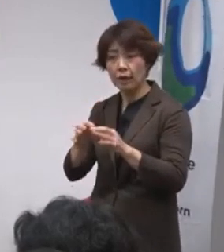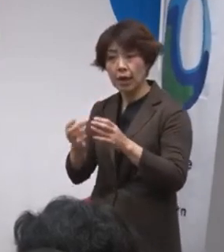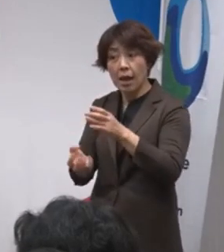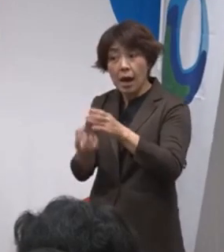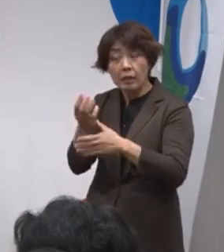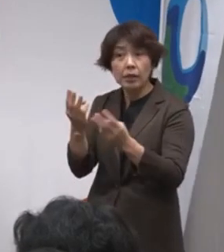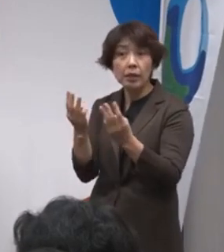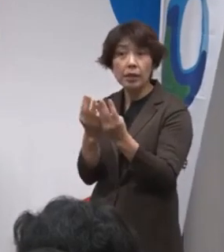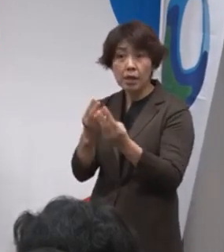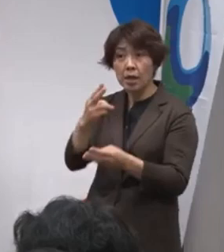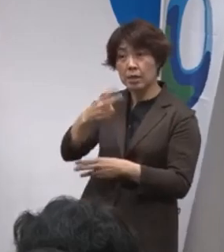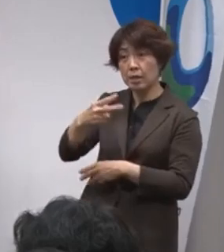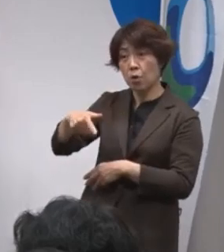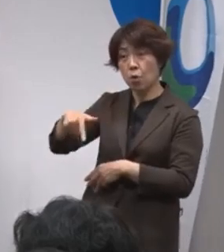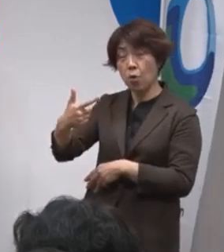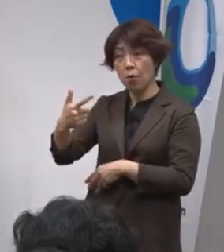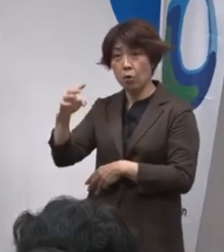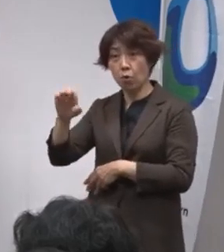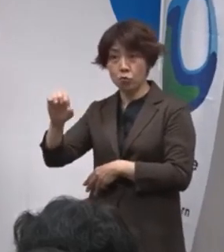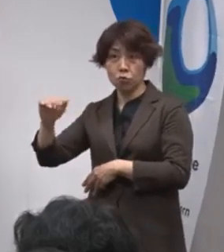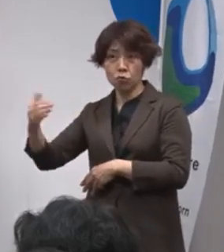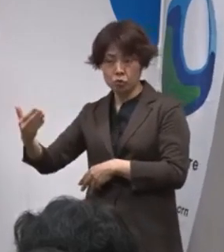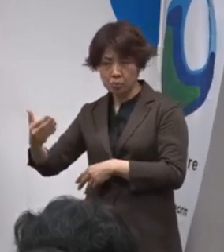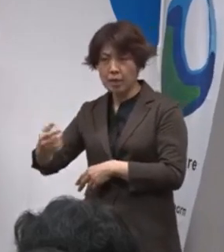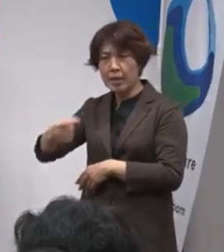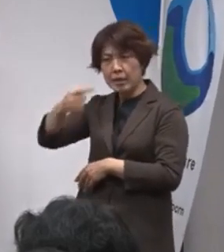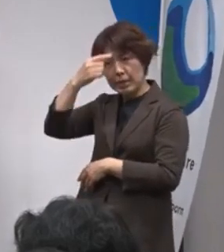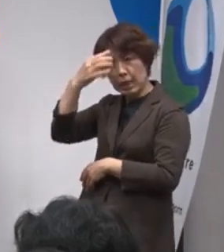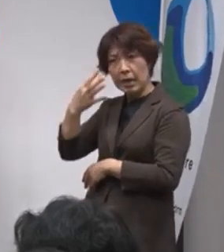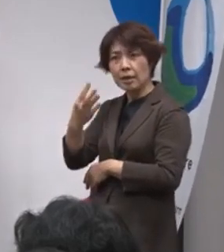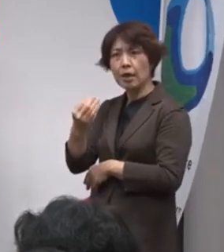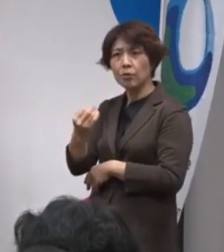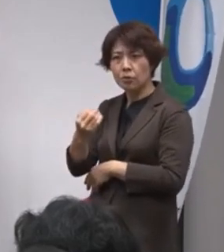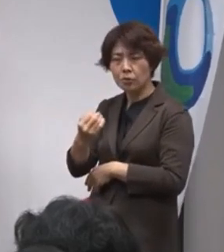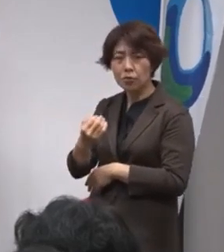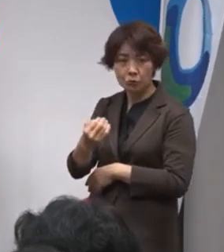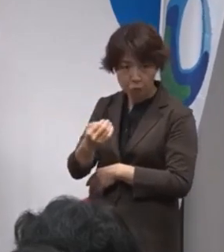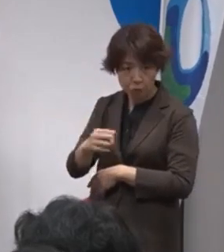数で2649件、被害額は約